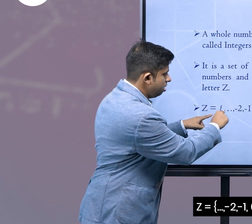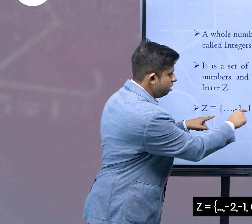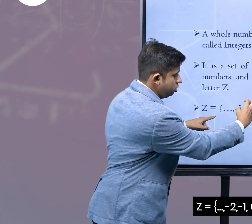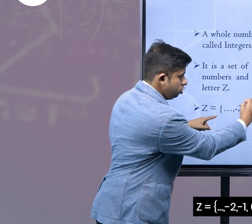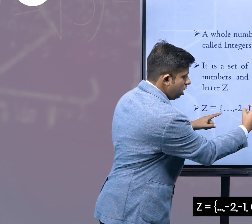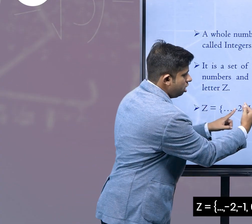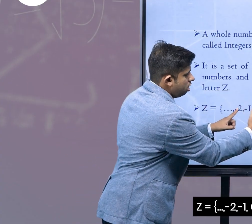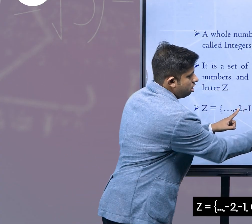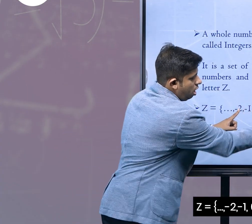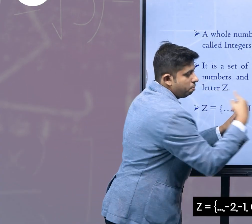1, 2, so on.